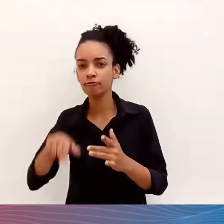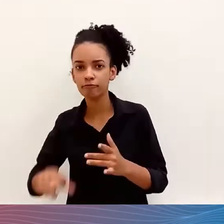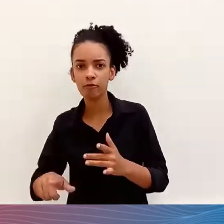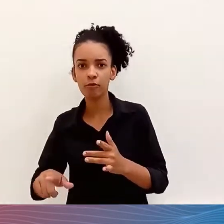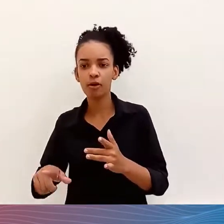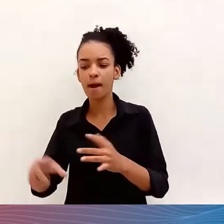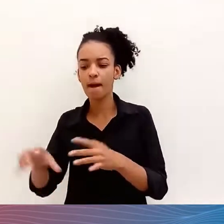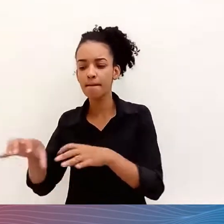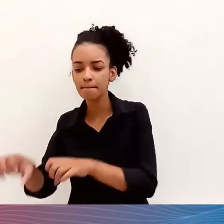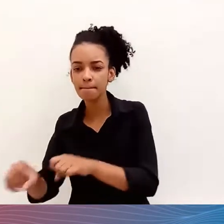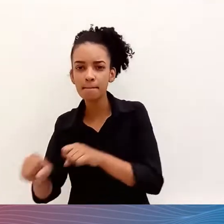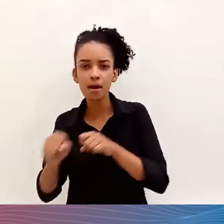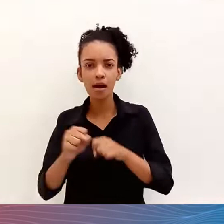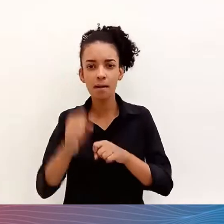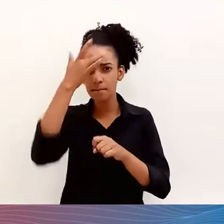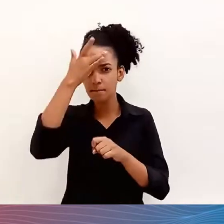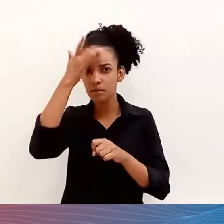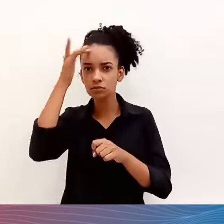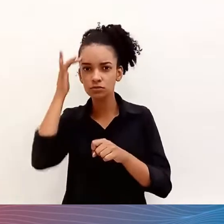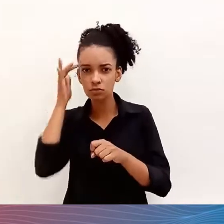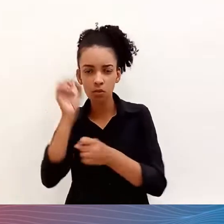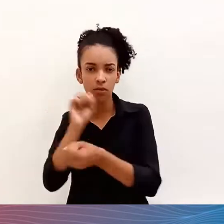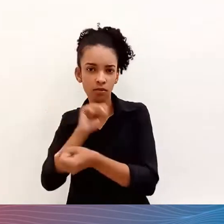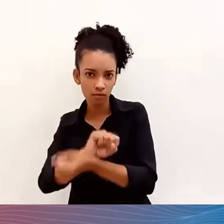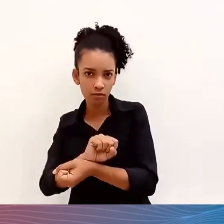renderam ao general.